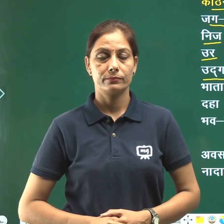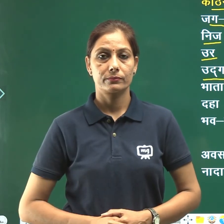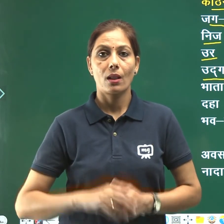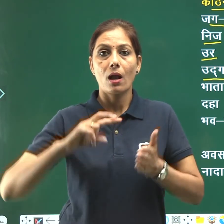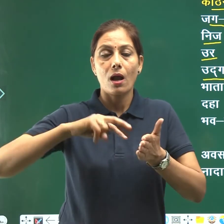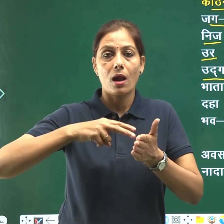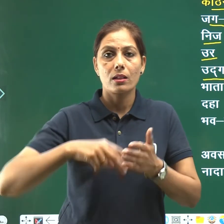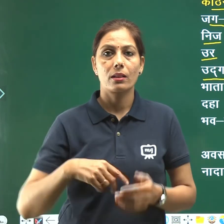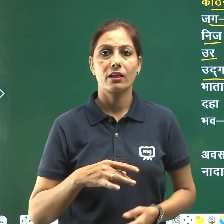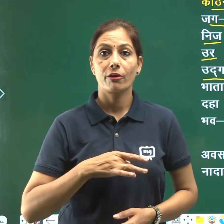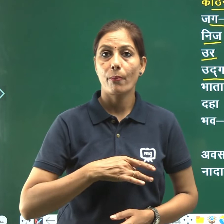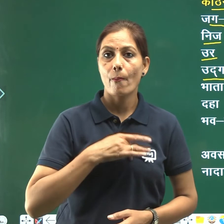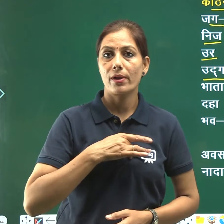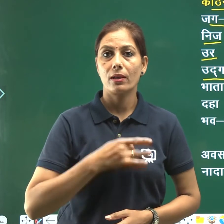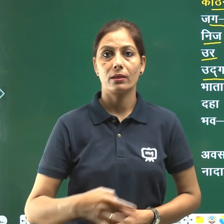इसका अर्थ है भाव।